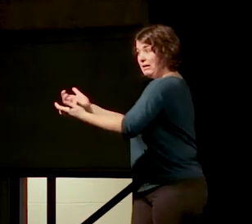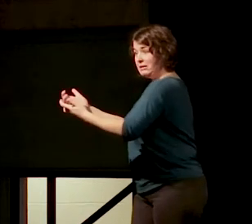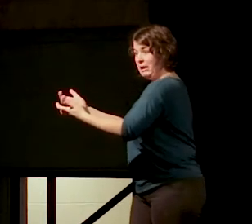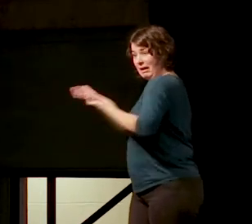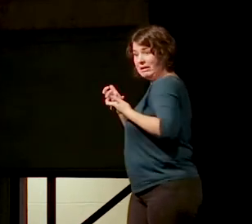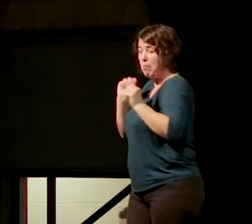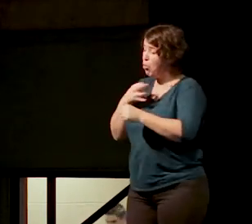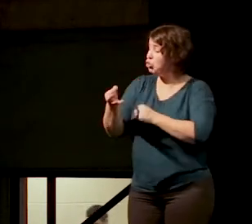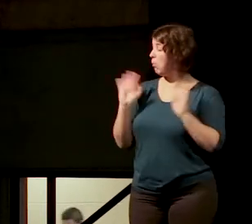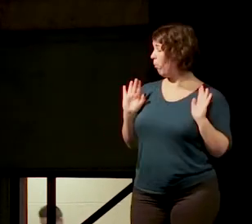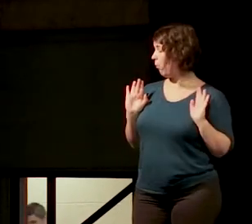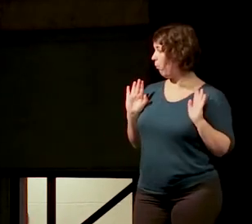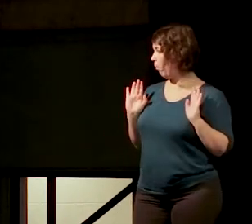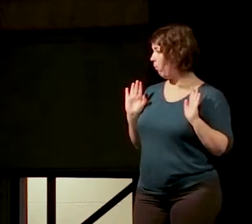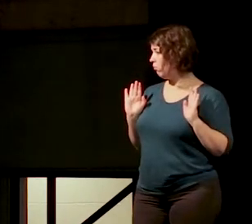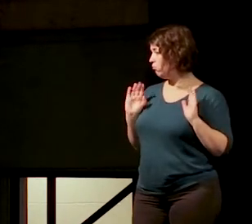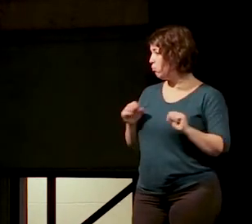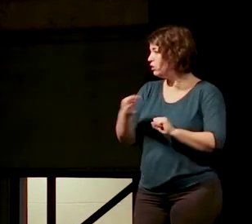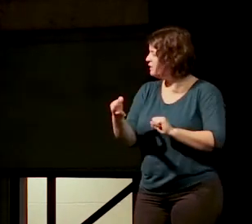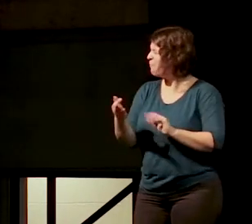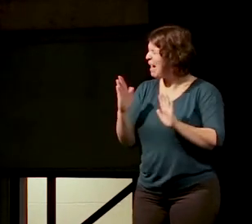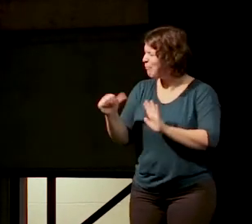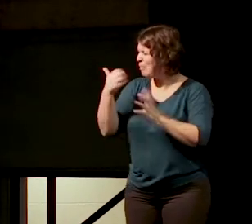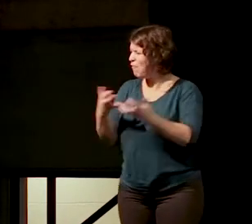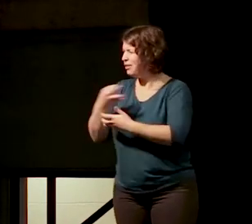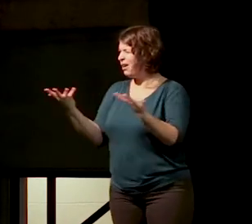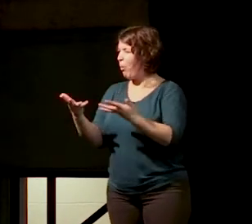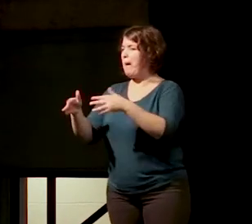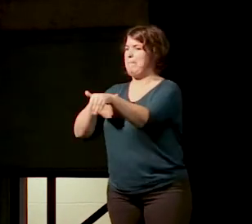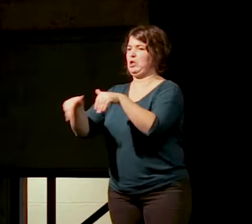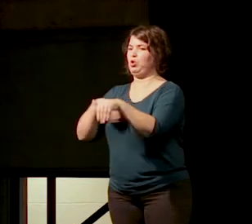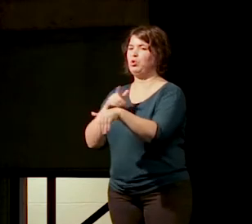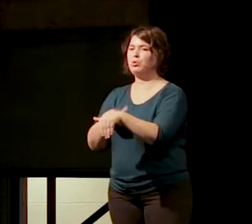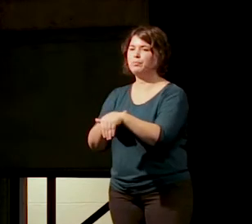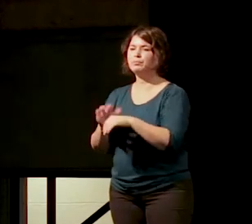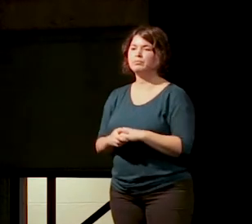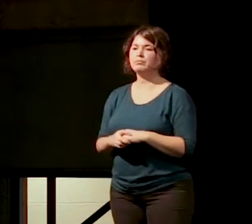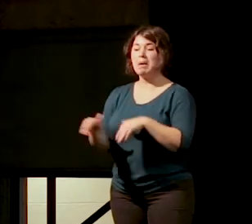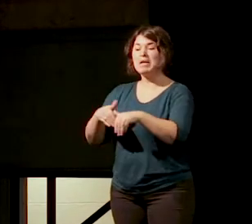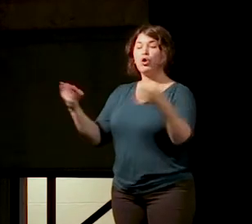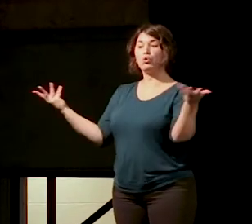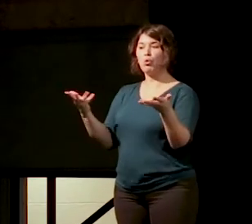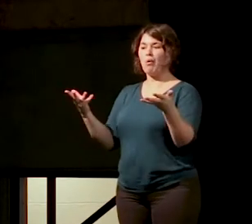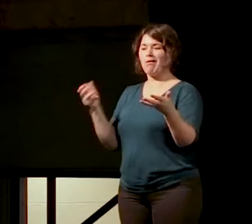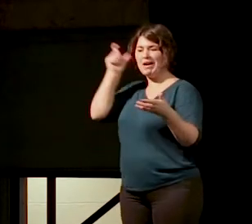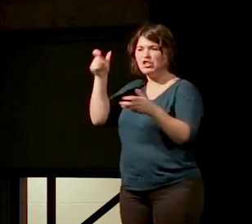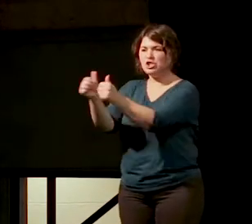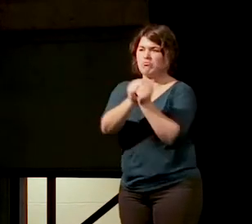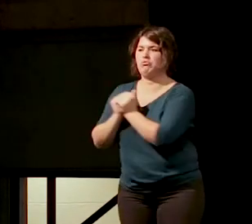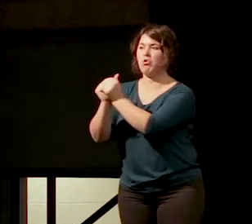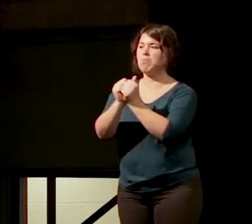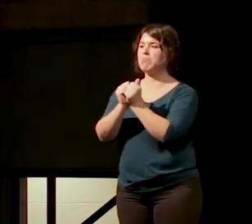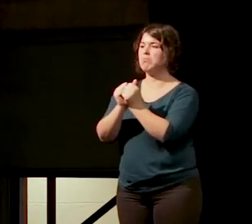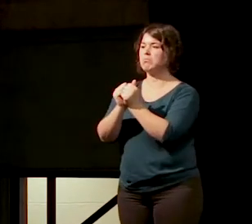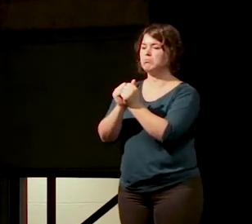parler, j'aurais pu. Mais je veux d'abord vous parler de méthode, celle de raisonner avec,